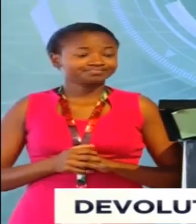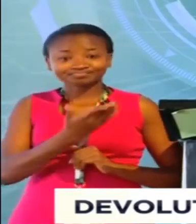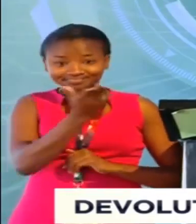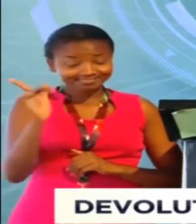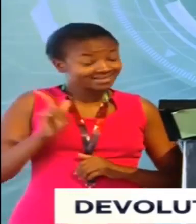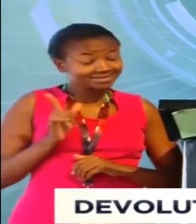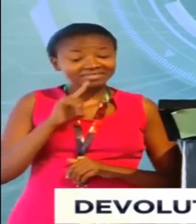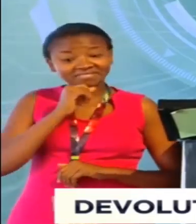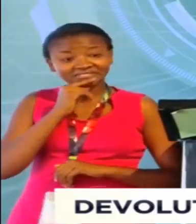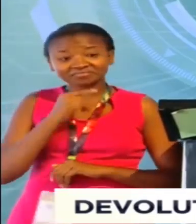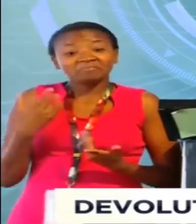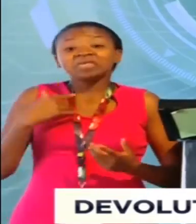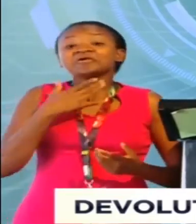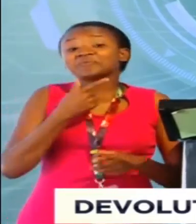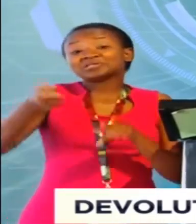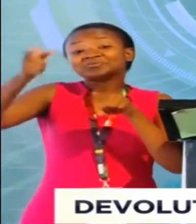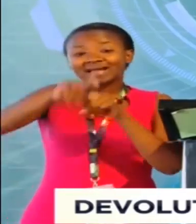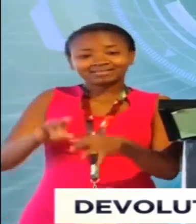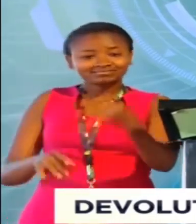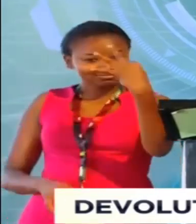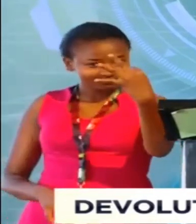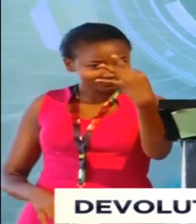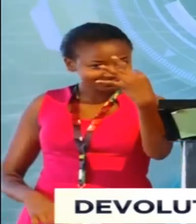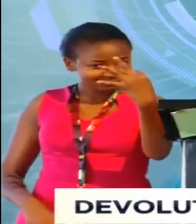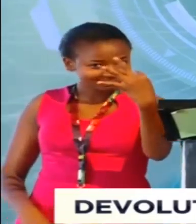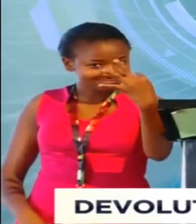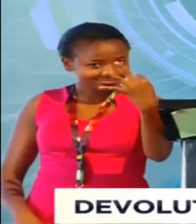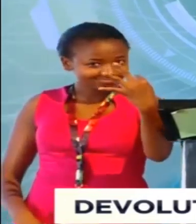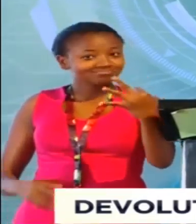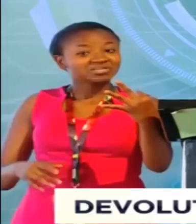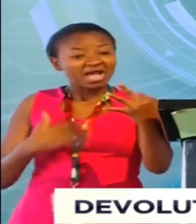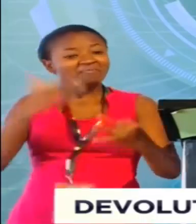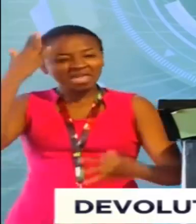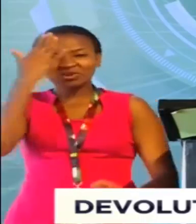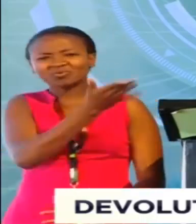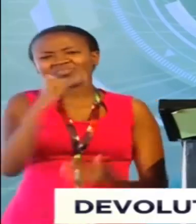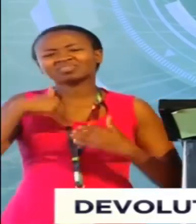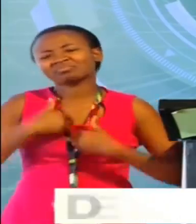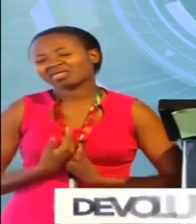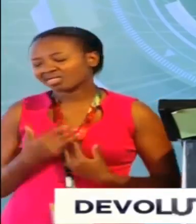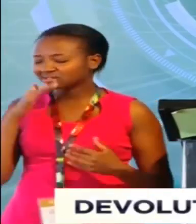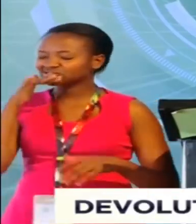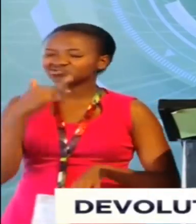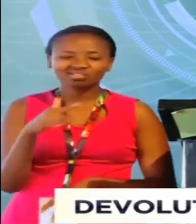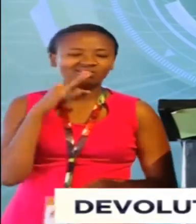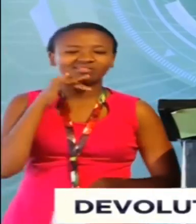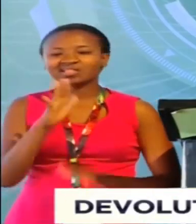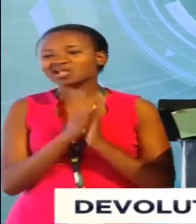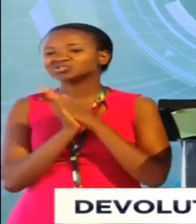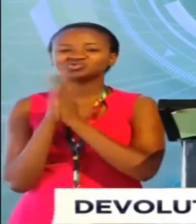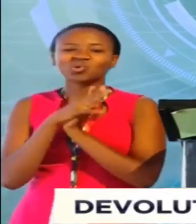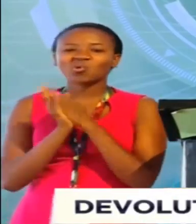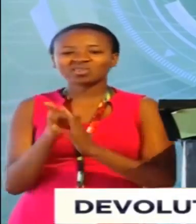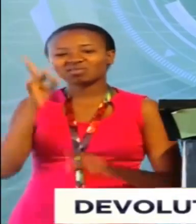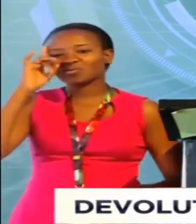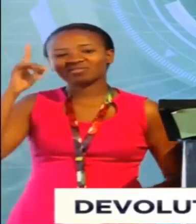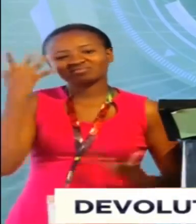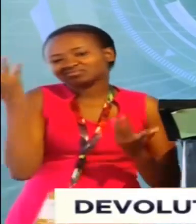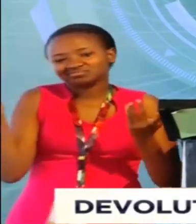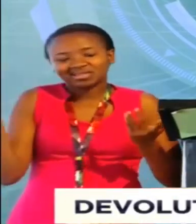Ladies and gentlemen, I just want to add three things. Najua mmechoka kusikiza my story hapa the whole day.